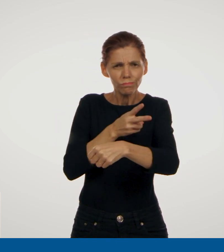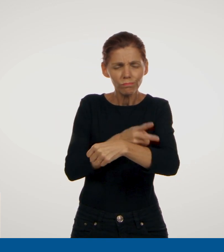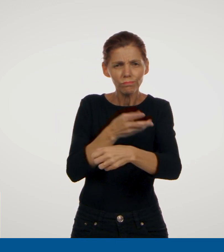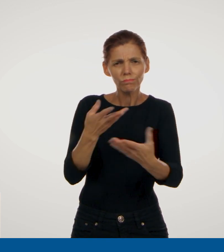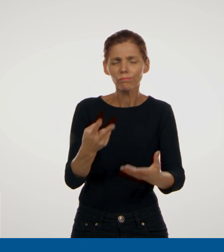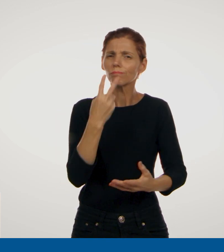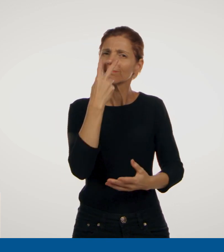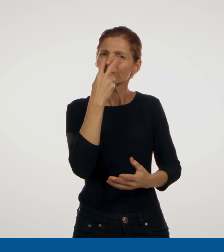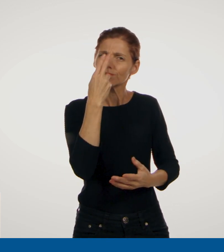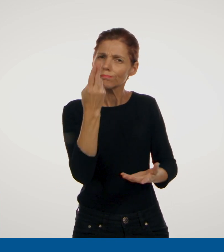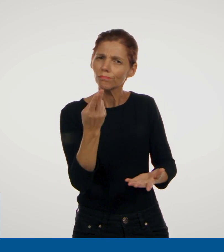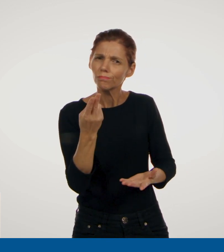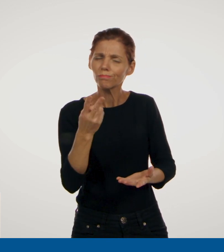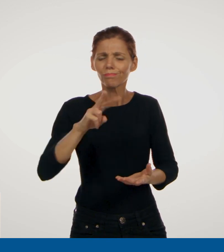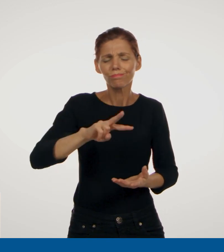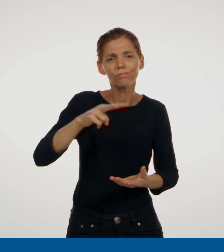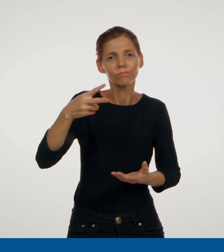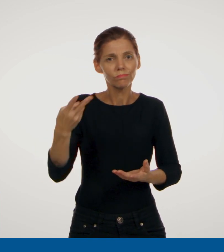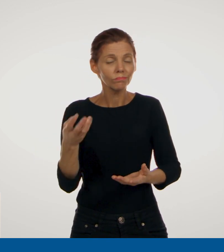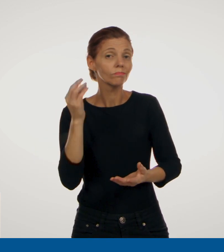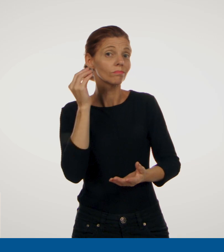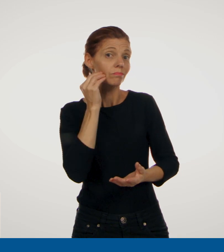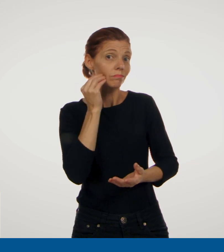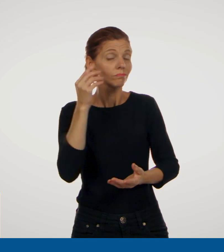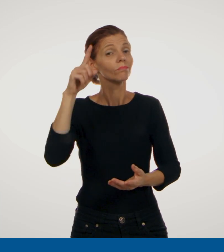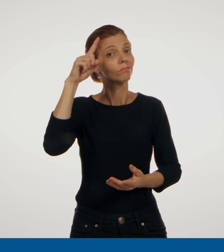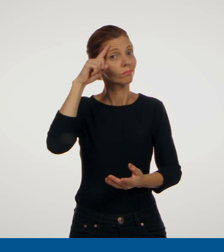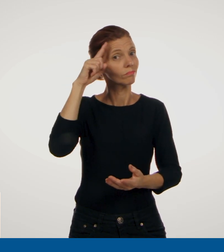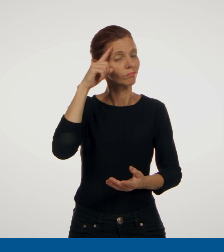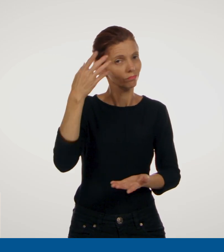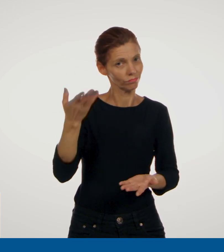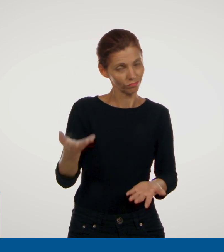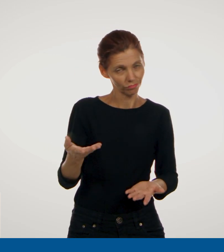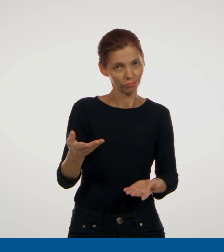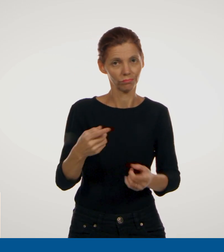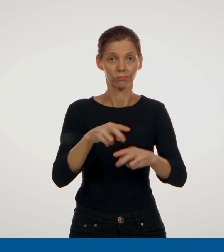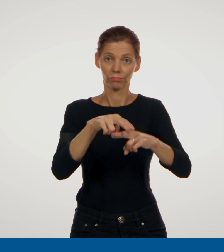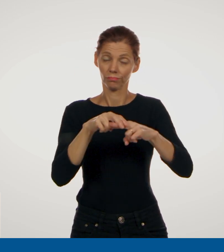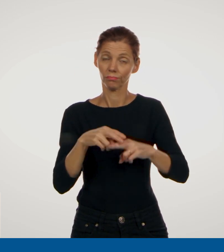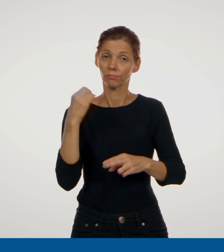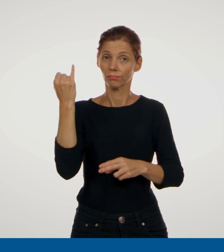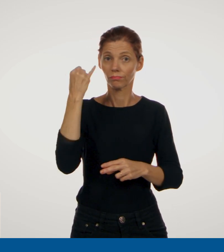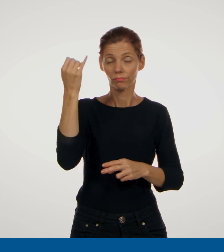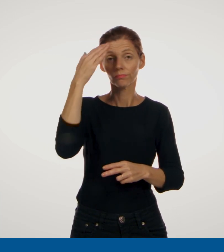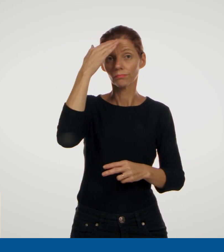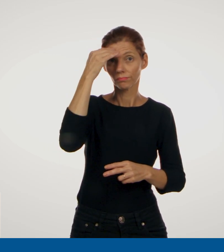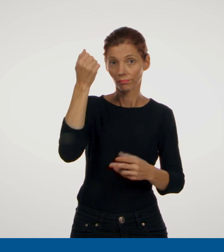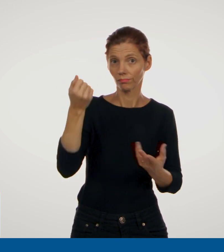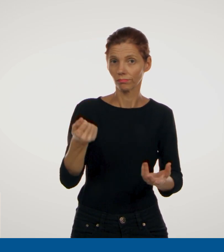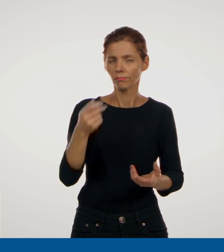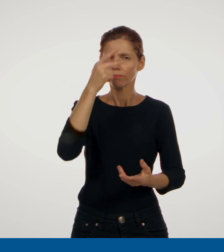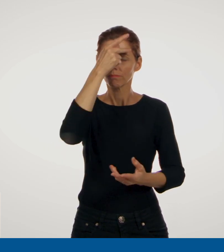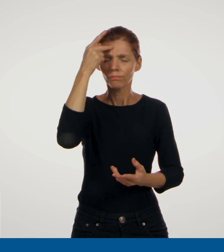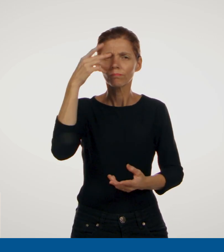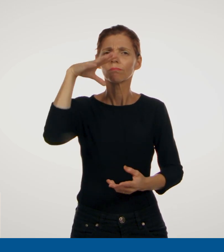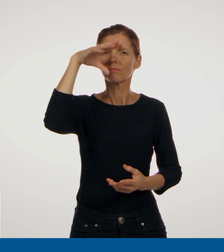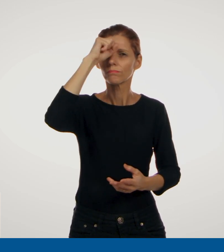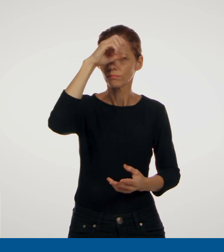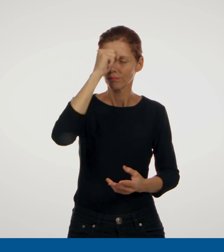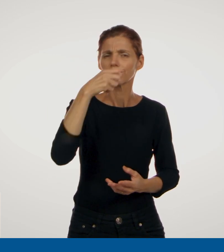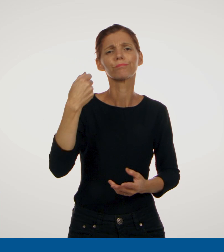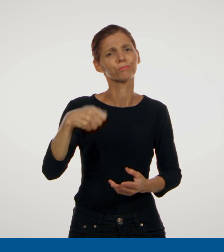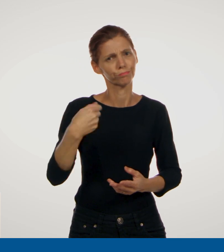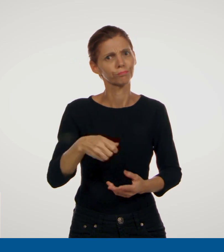hipóteses que aparentemente contradizem a experiência imediata. Aqui é fundamental que saibamos, para que alguém aprenda